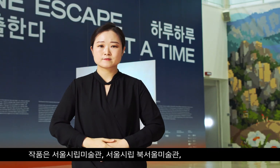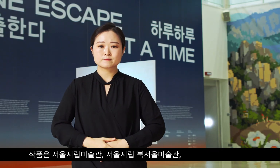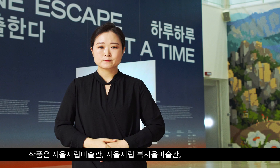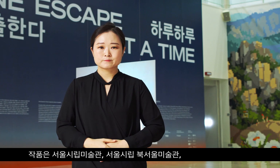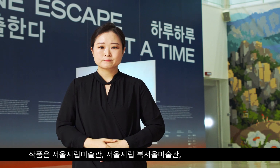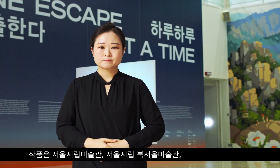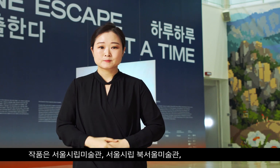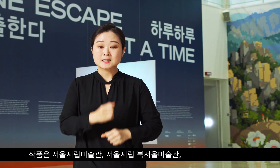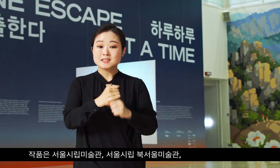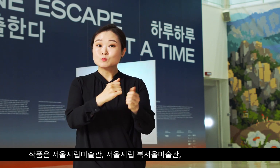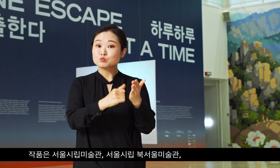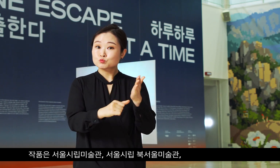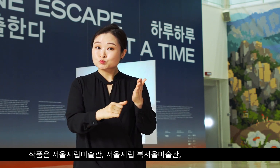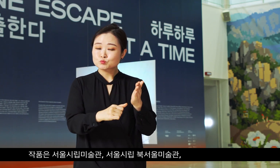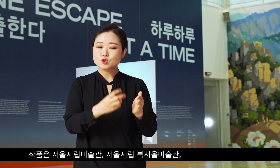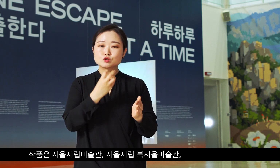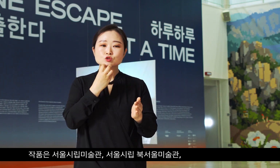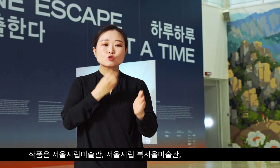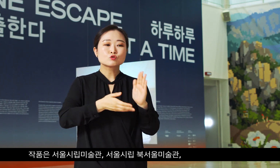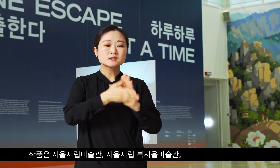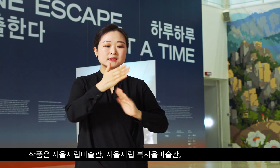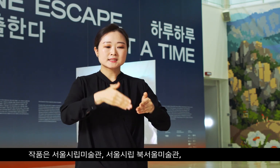작품은 서울시립미술관,